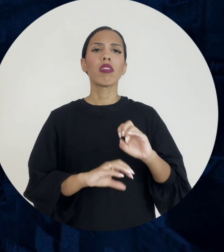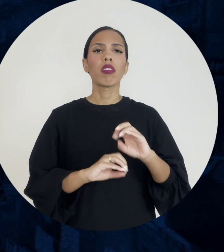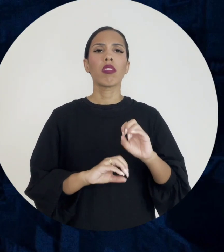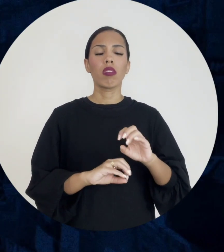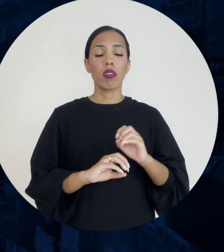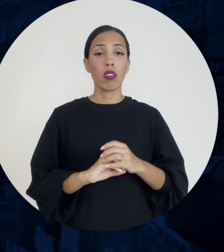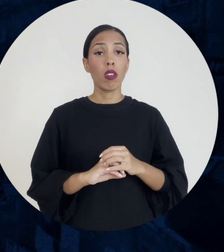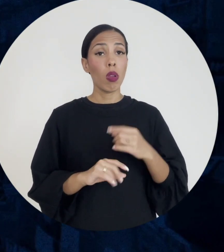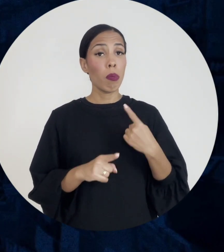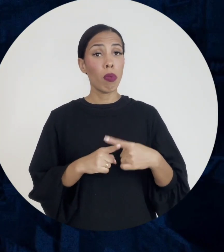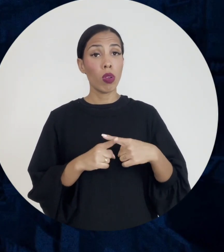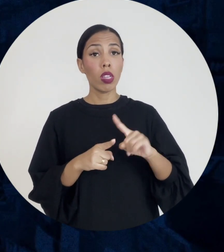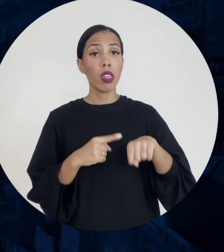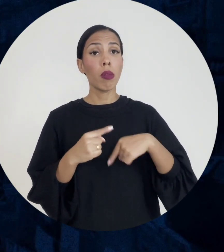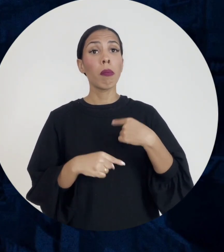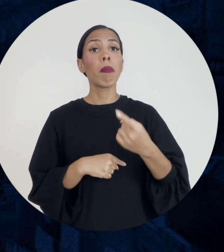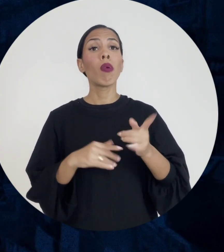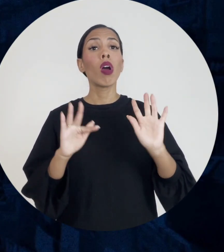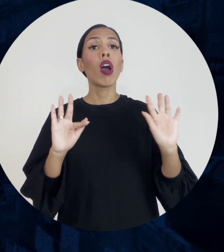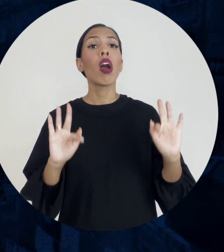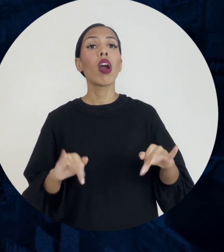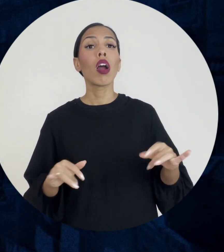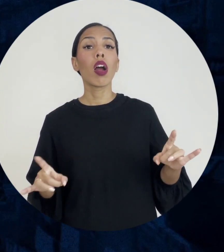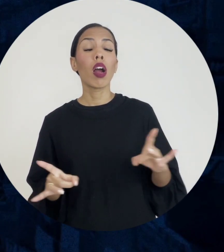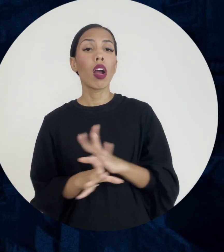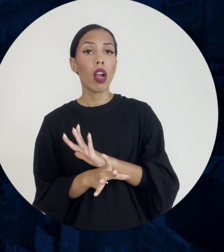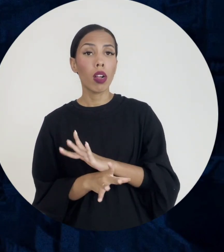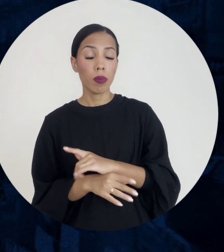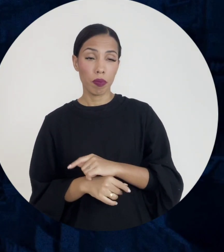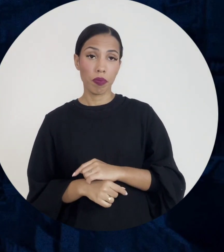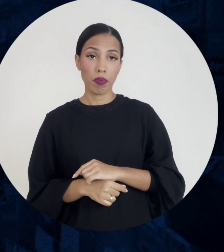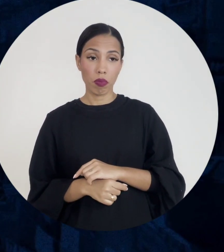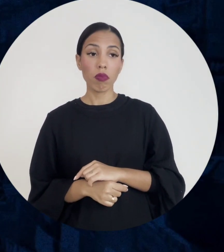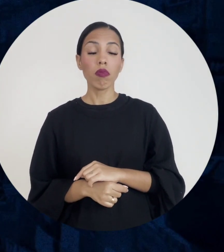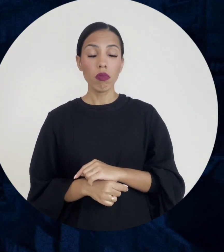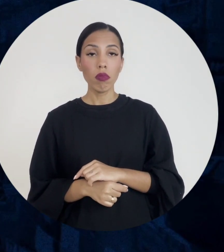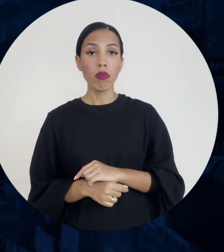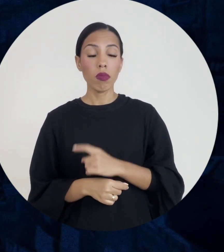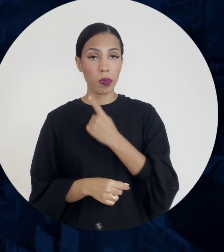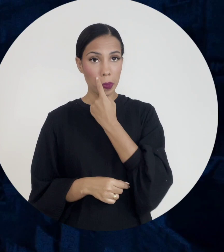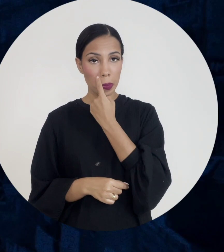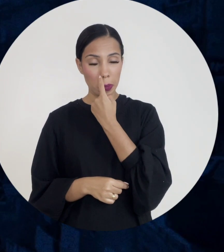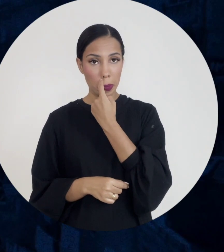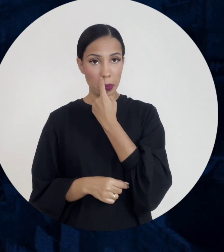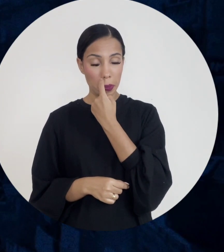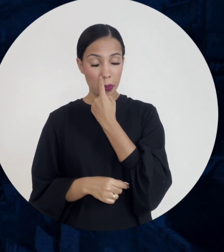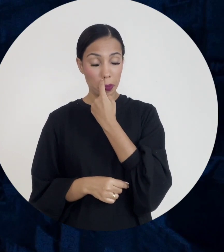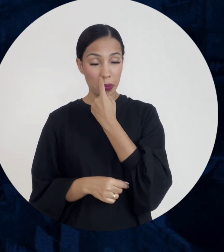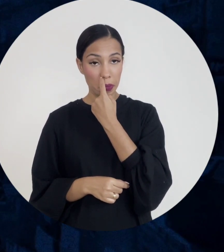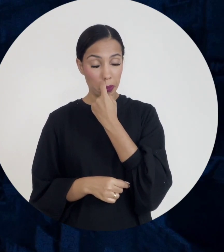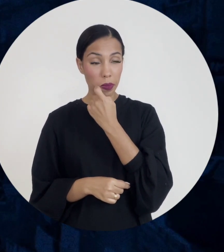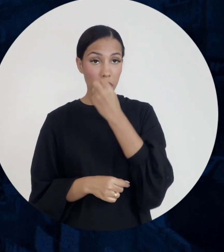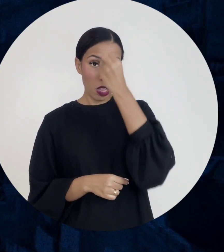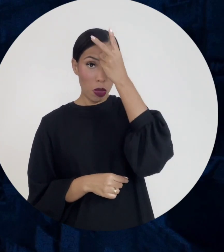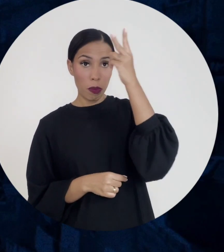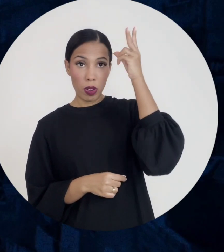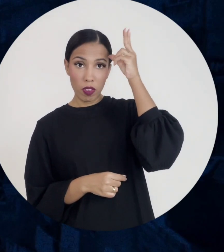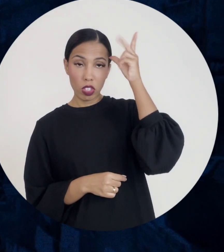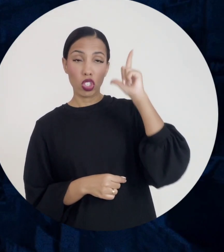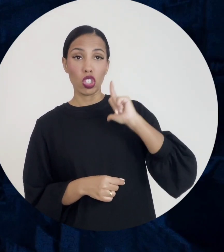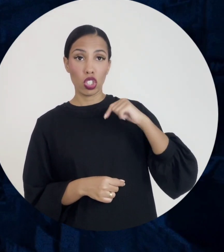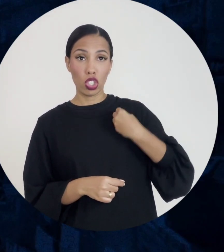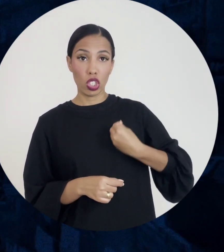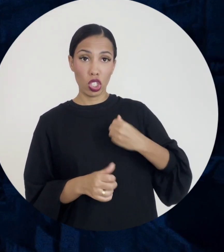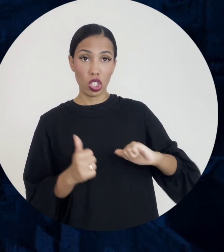tipo, porque chegou ao fim, né? Mais ou menos. Porque assim, pela prefeitura, como a prefeitura já estava